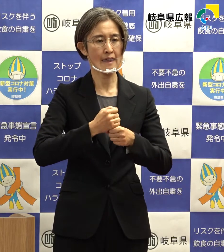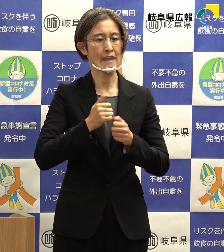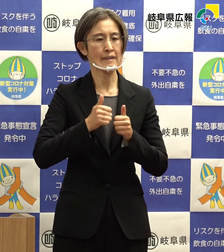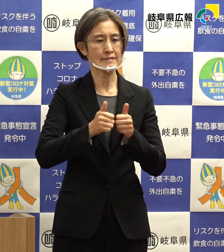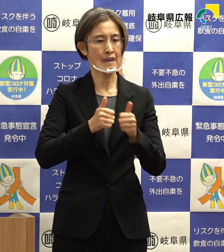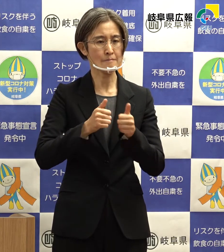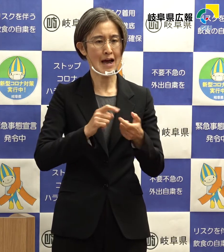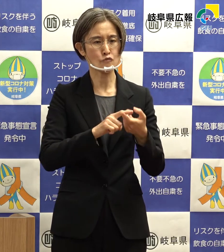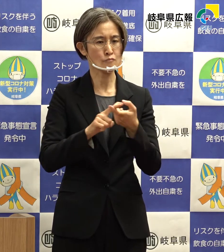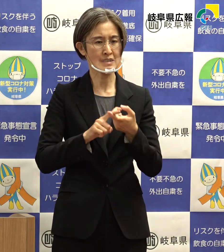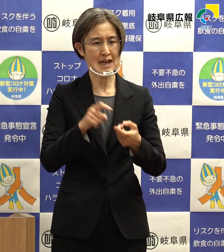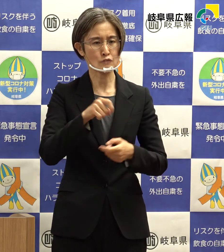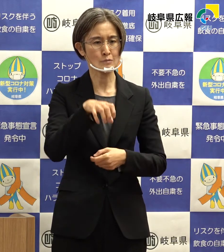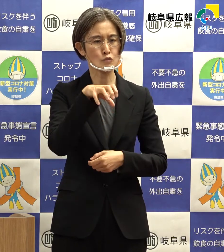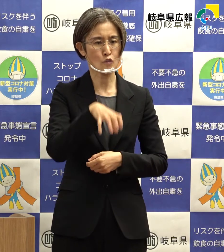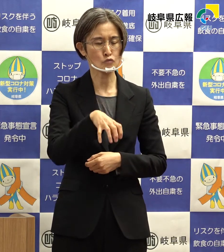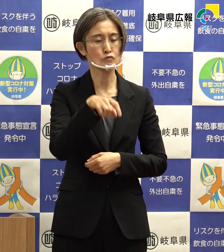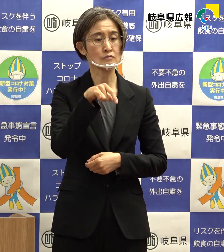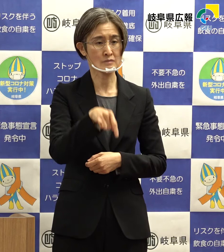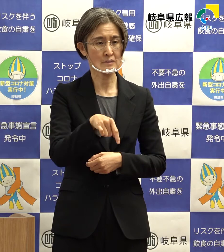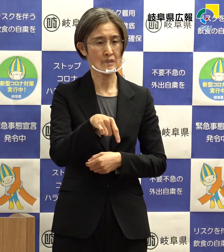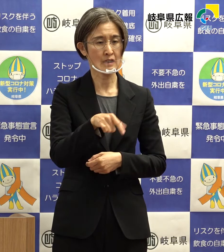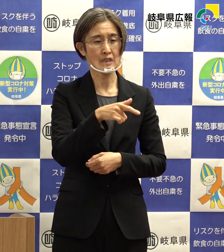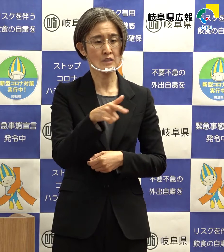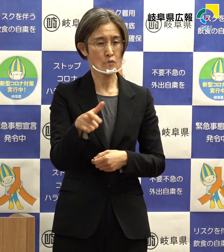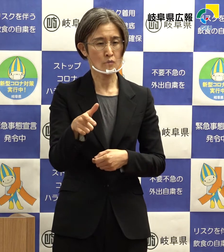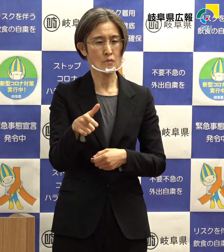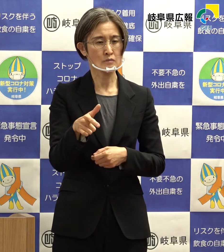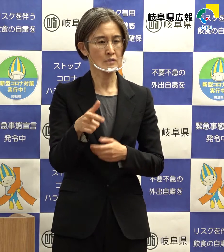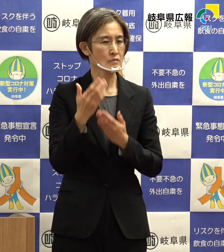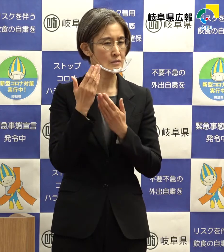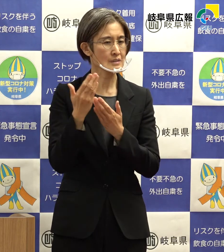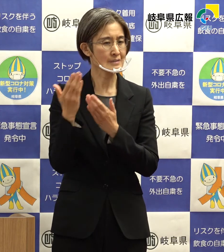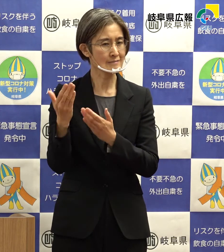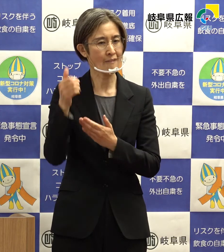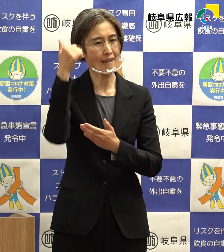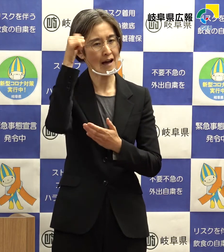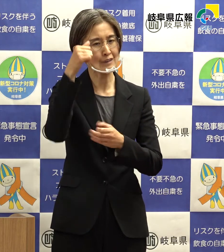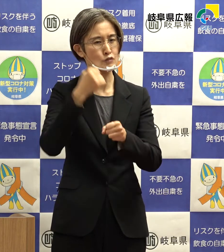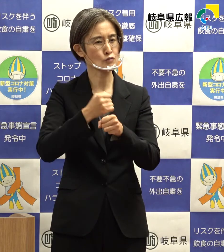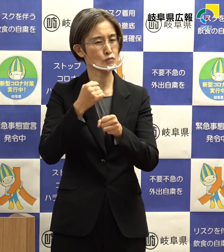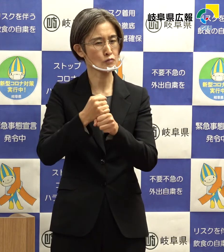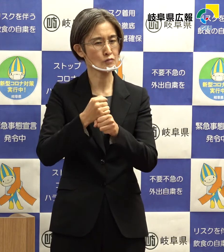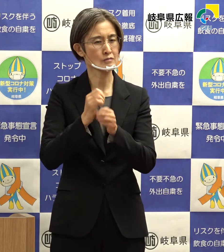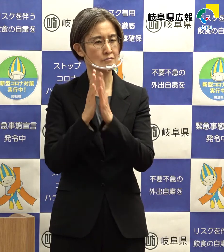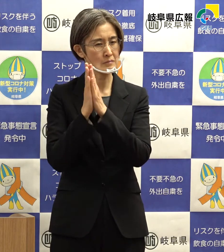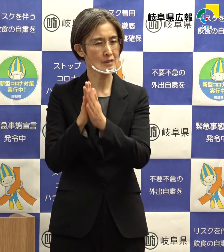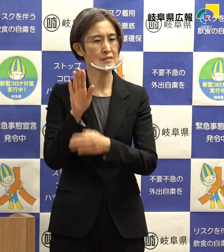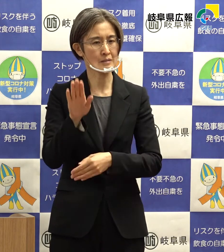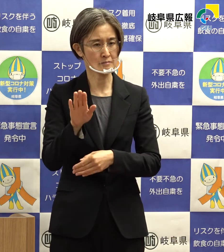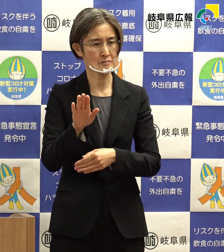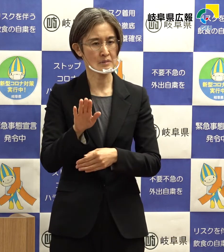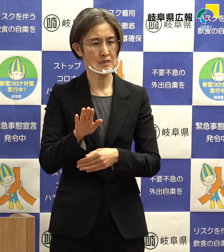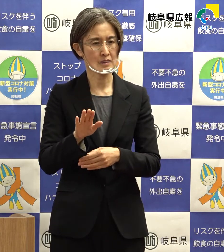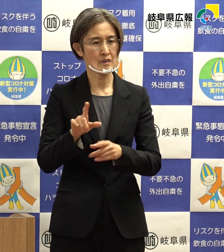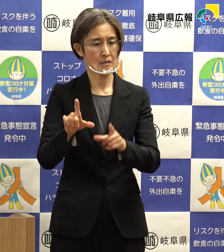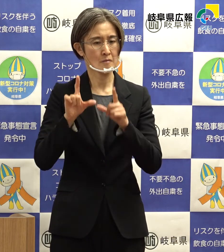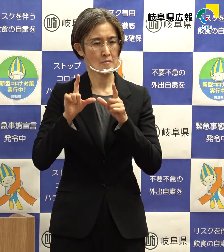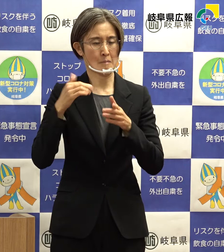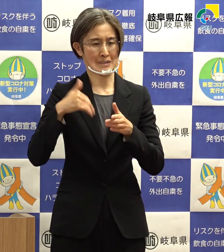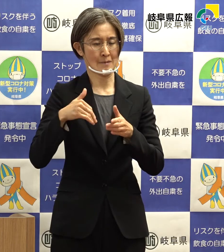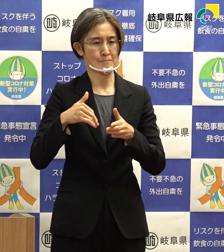今いろんな方に当たりながら案を作ってもらってますので、まだ私とか上がってきてませんので